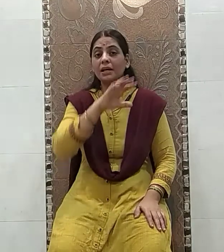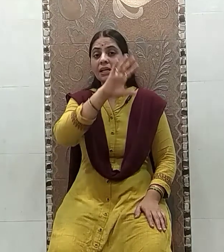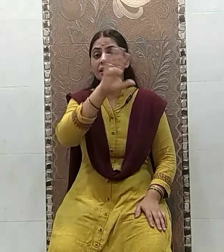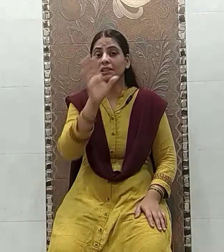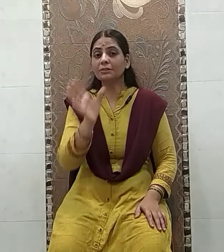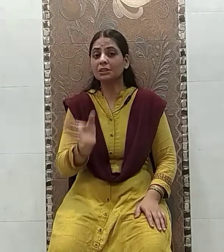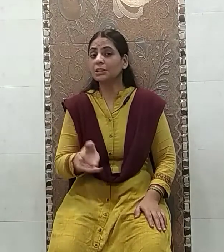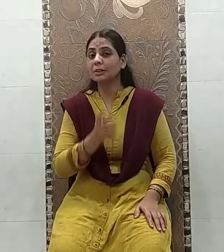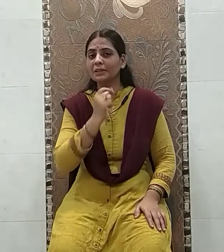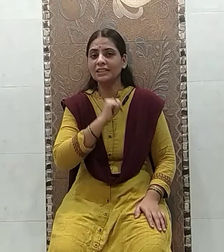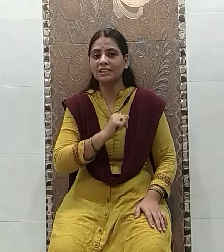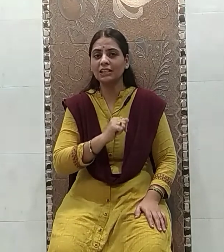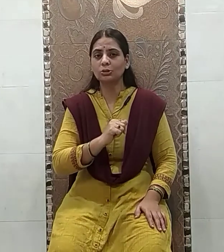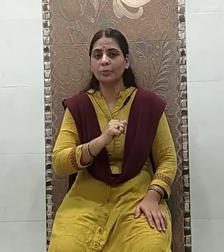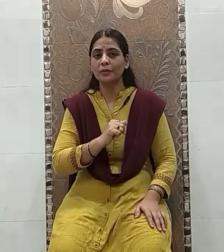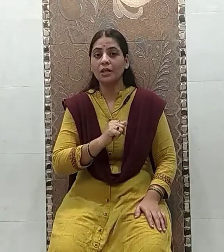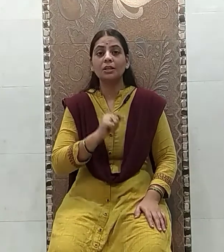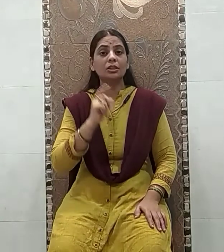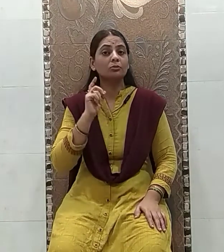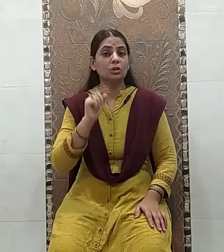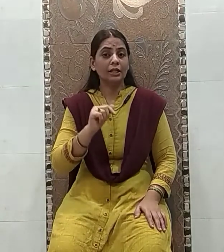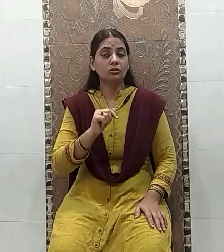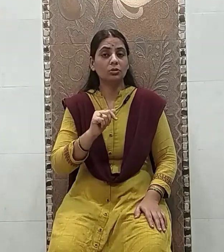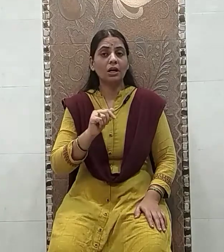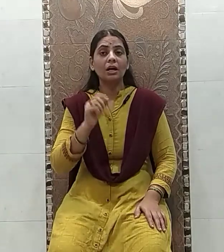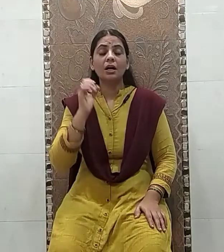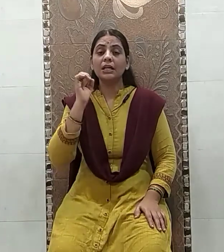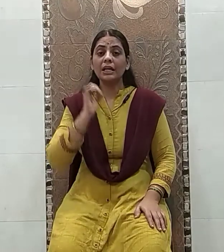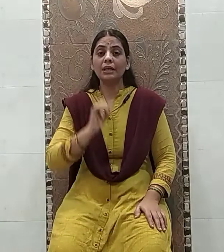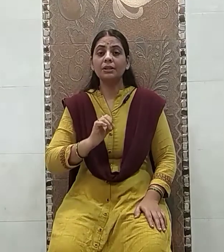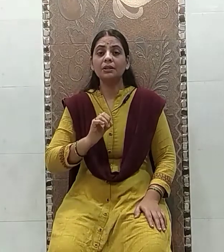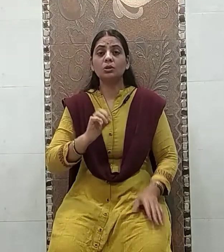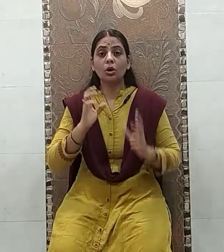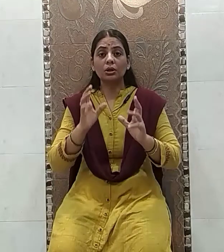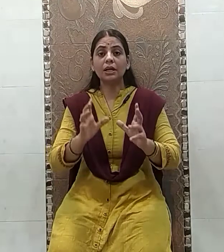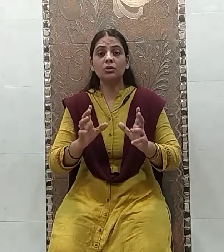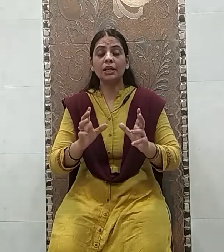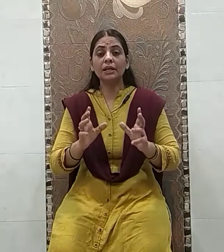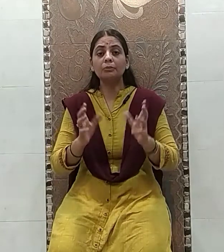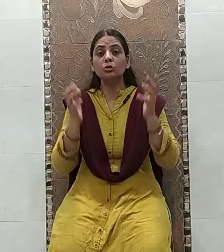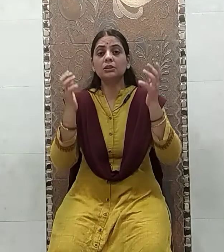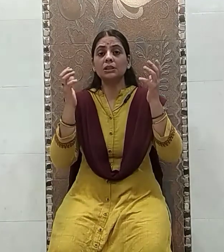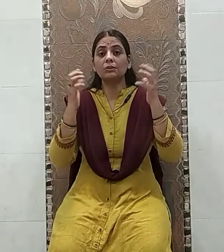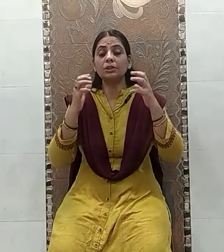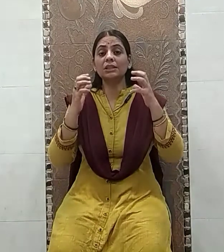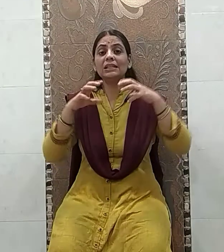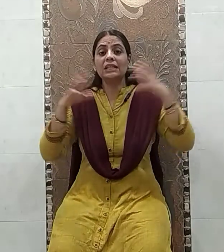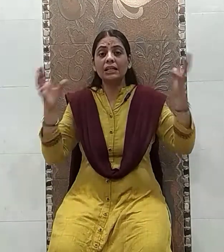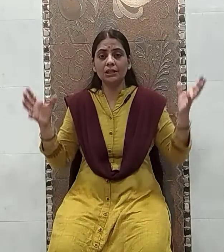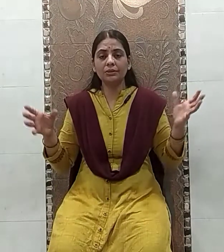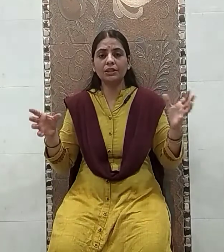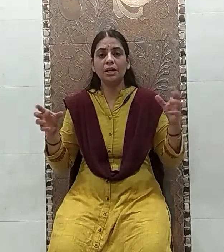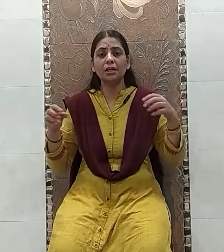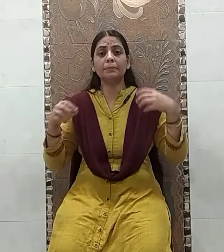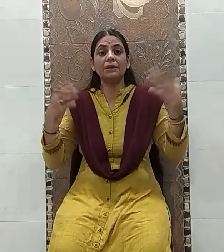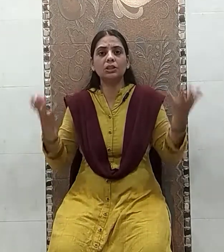बघा कसा दिवस कसा मजेत जातो. तर मुलांनो, केवळ लॉकडाऊन आहे म्हणून सर्वत्र निगेटिव्हिटी आहे,